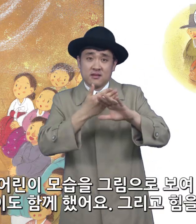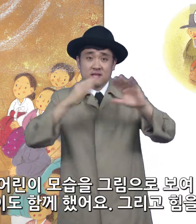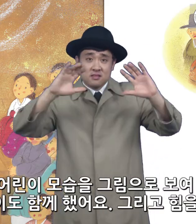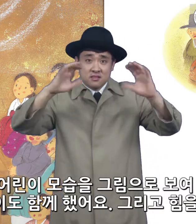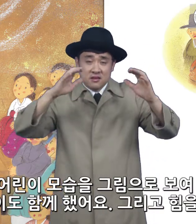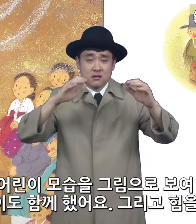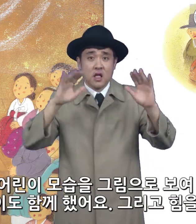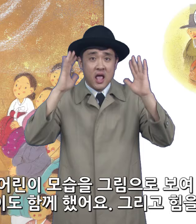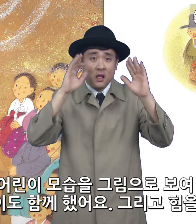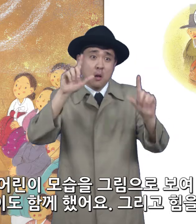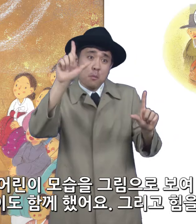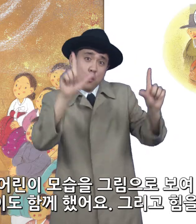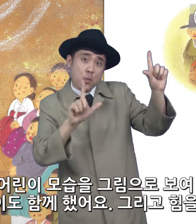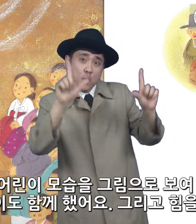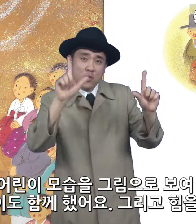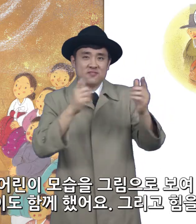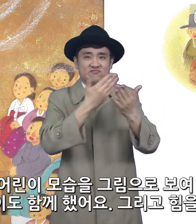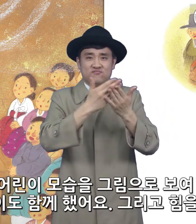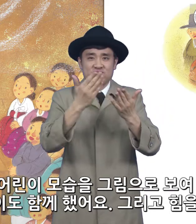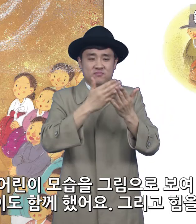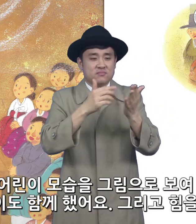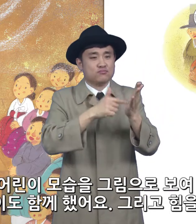다른 나라의 어린이 모습을 그림으로 보여주고